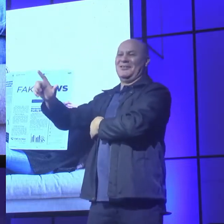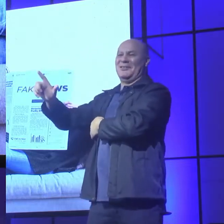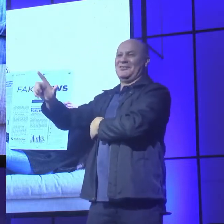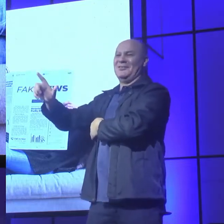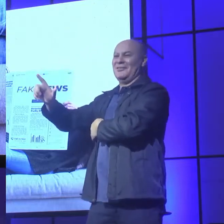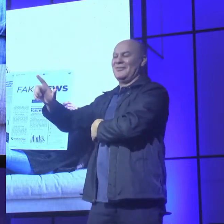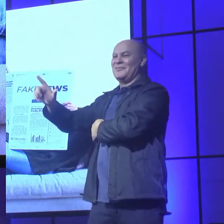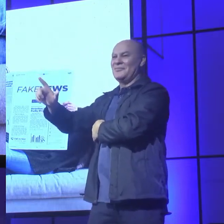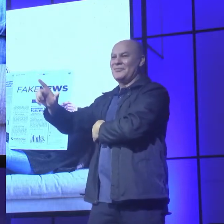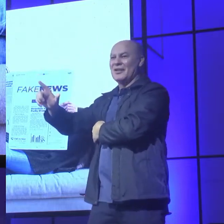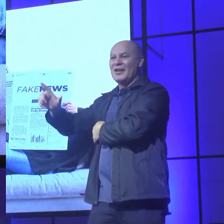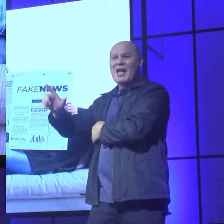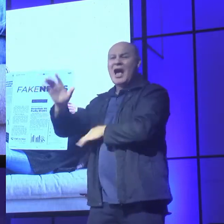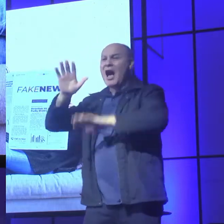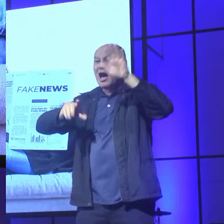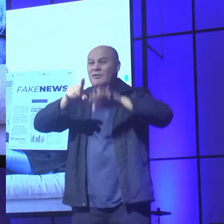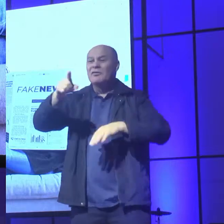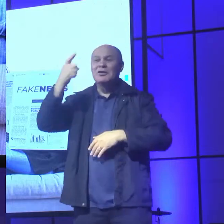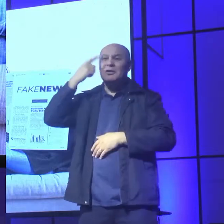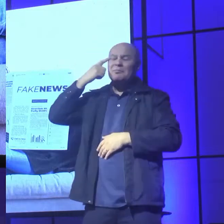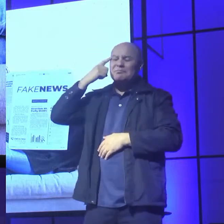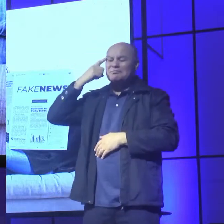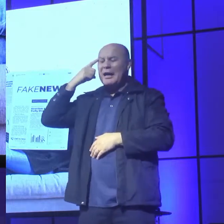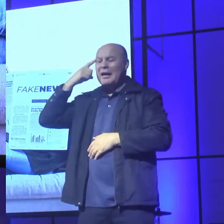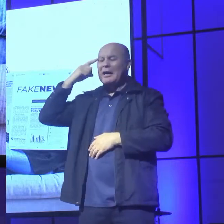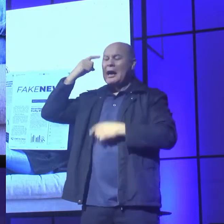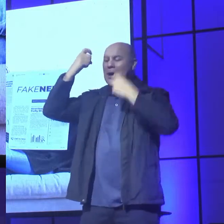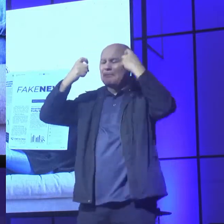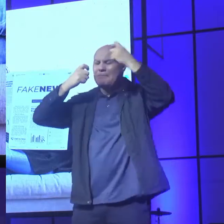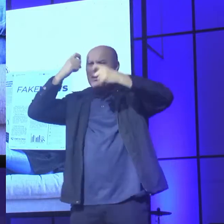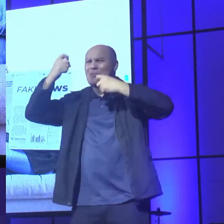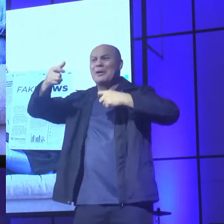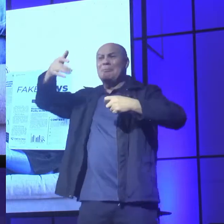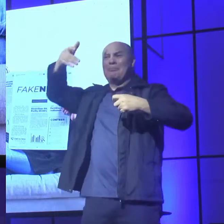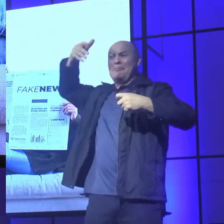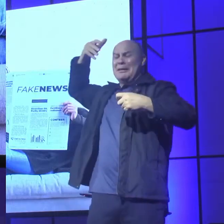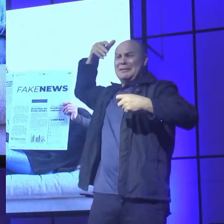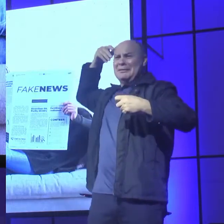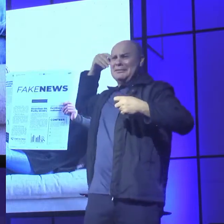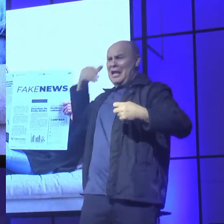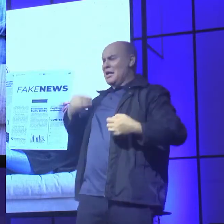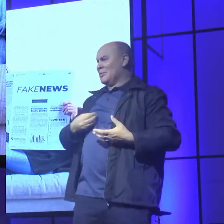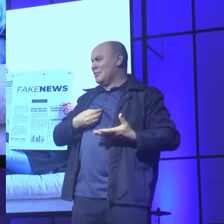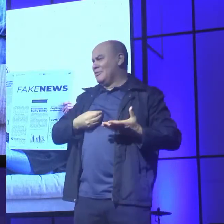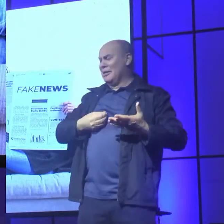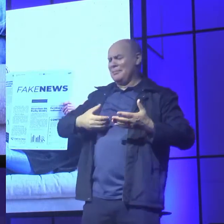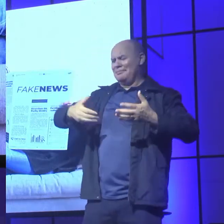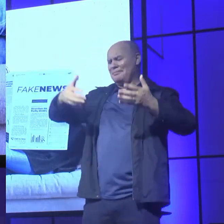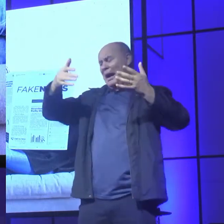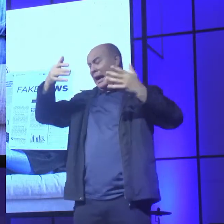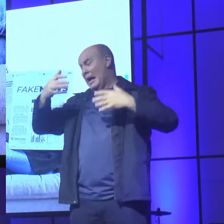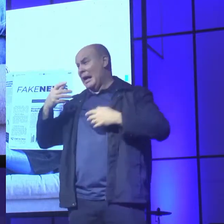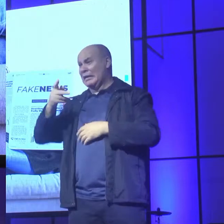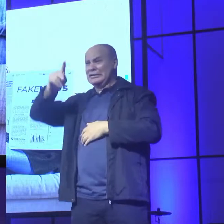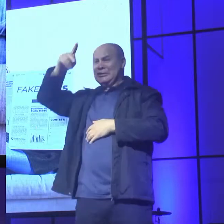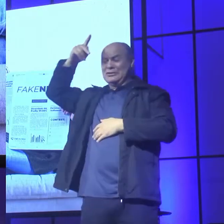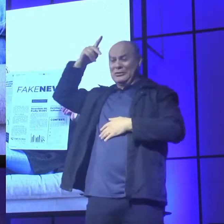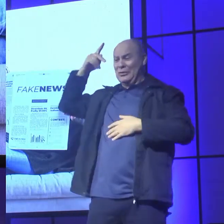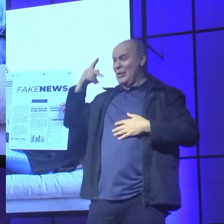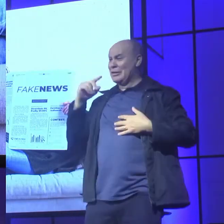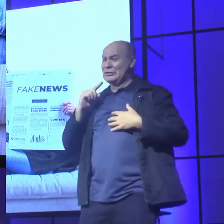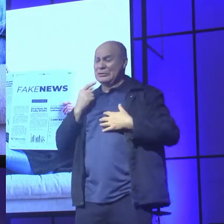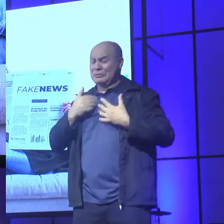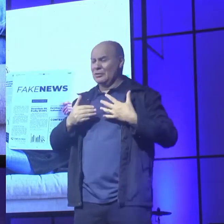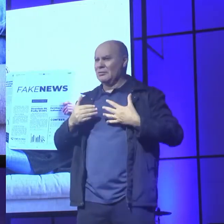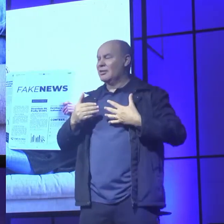seu passado, sobre suas escolhas, sobre aquilo que um dia já aconteceu sobre você. Nós queremos orar em